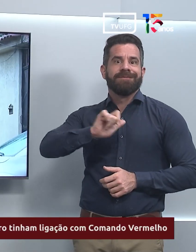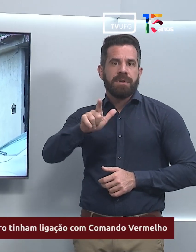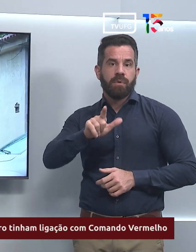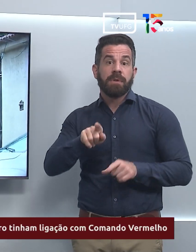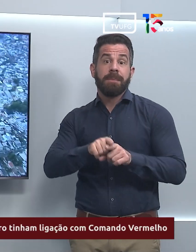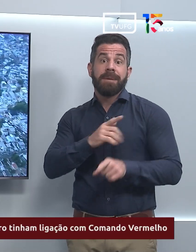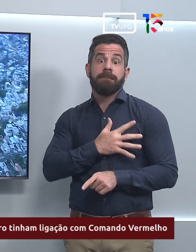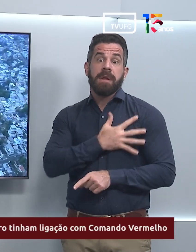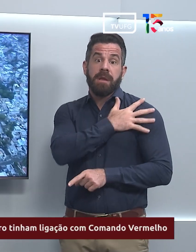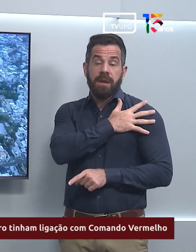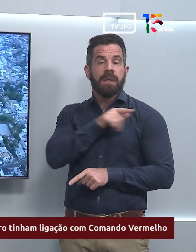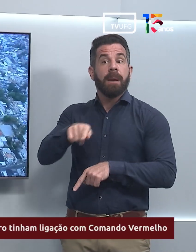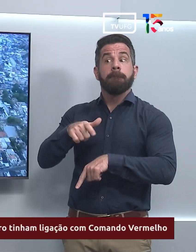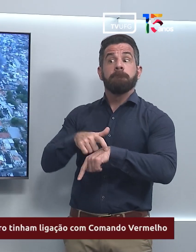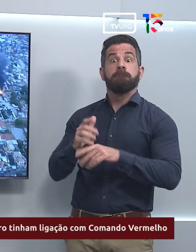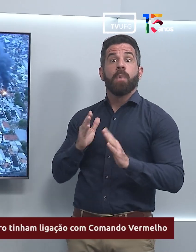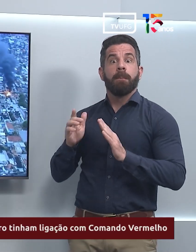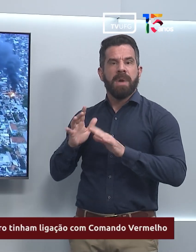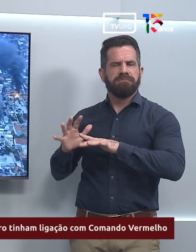durante a Operação Contenção.